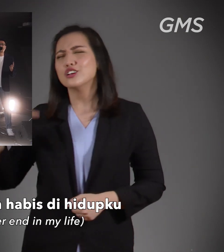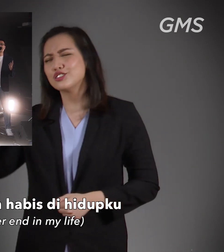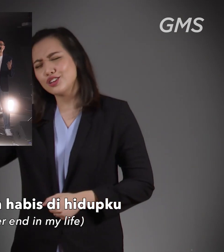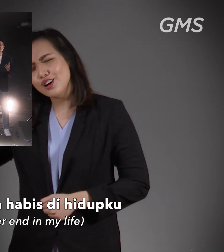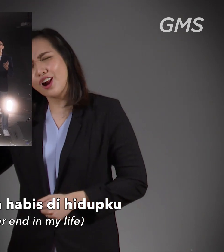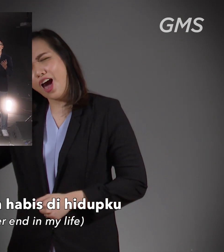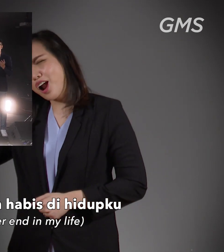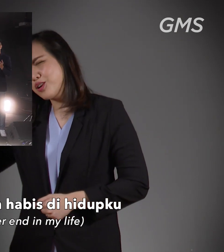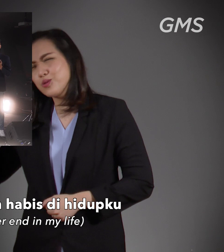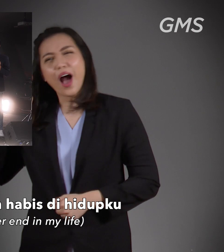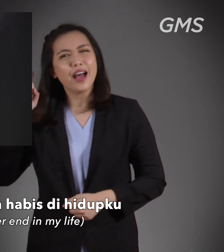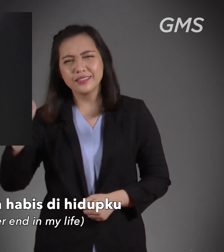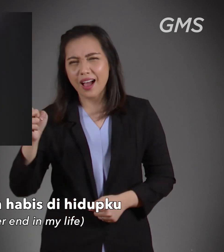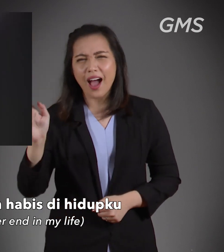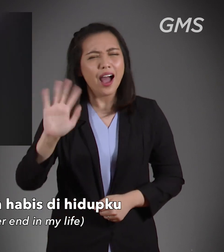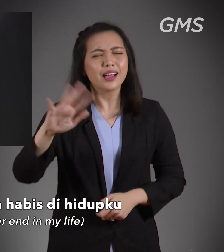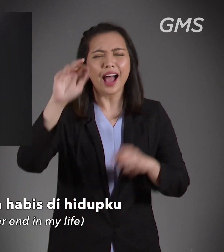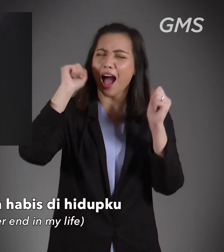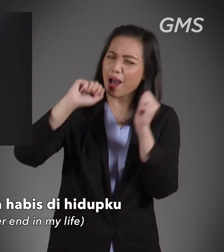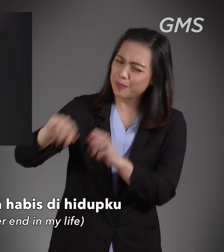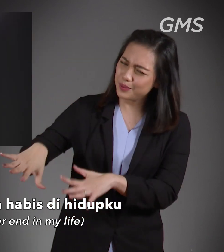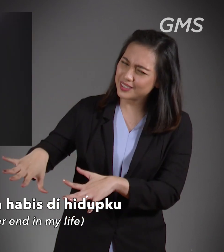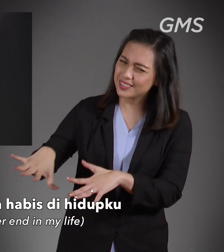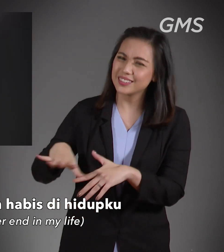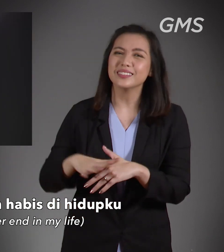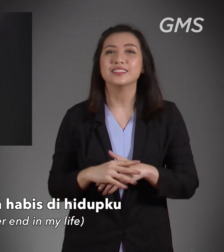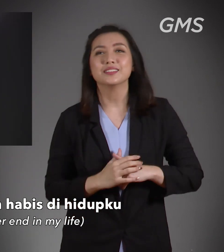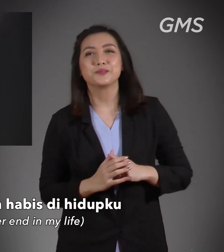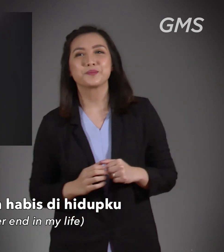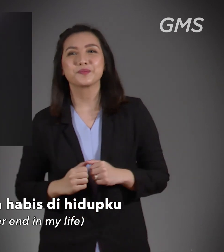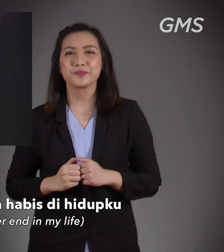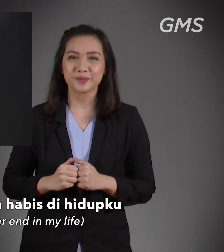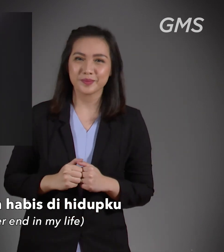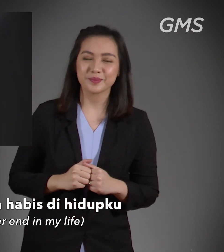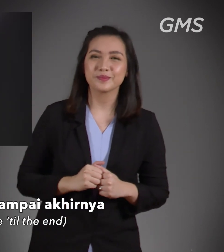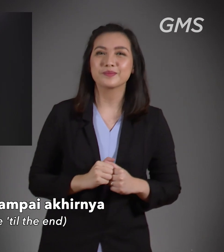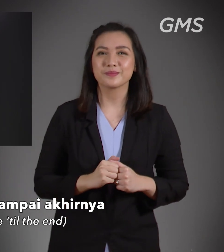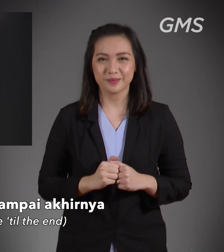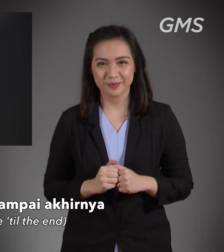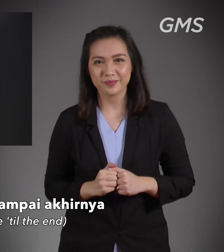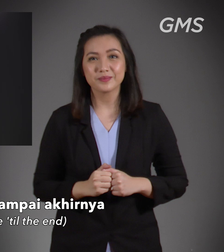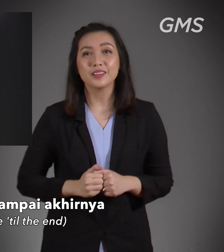yang tak pernah habis di hidupku.